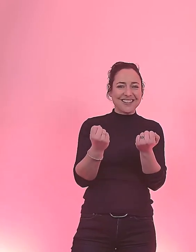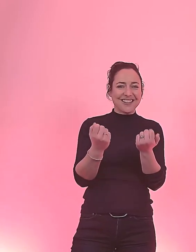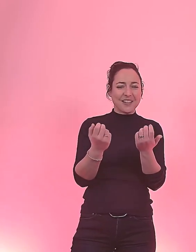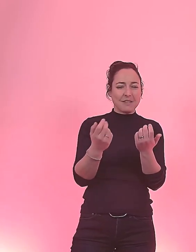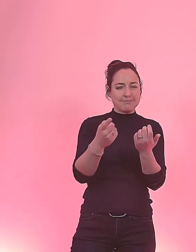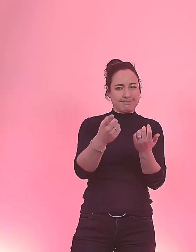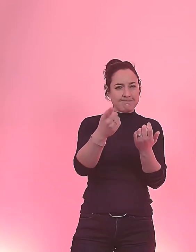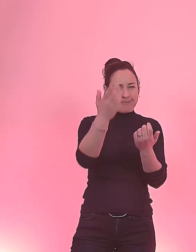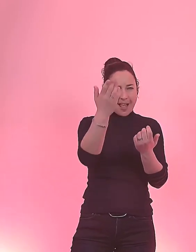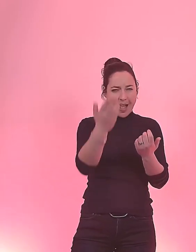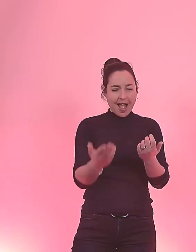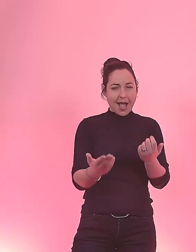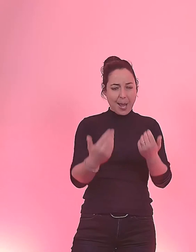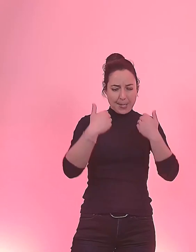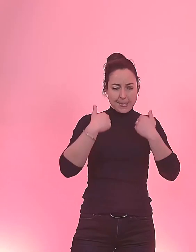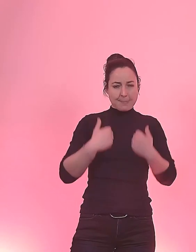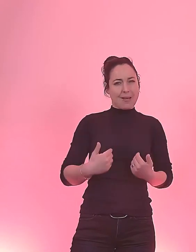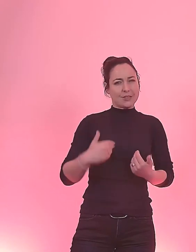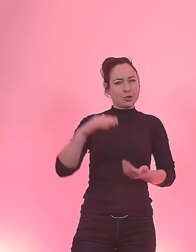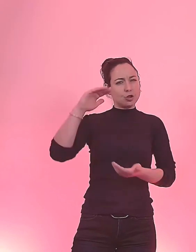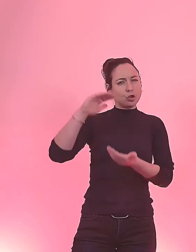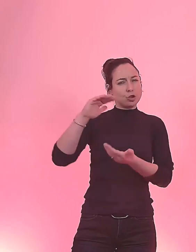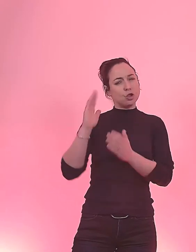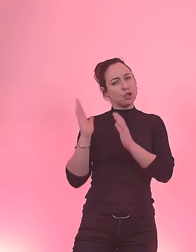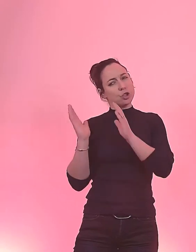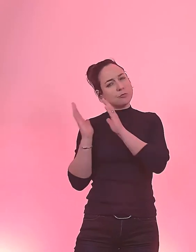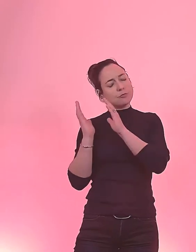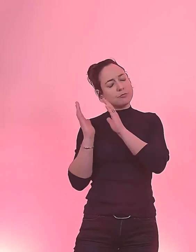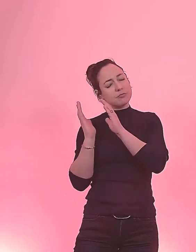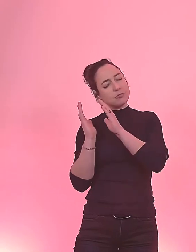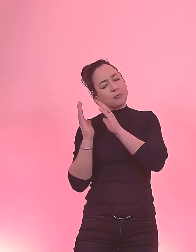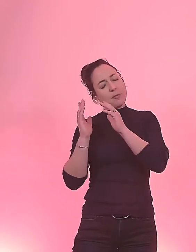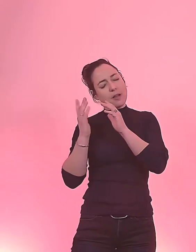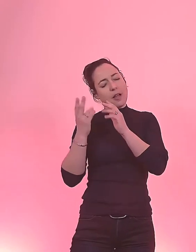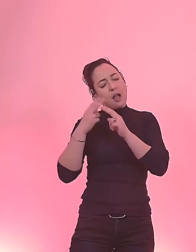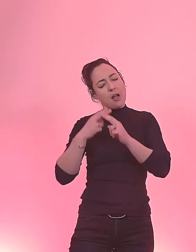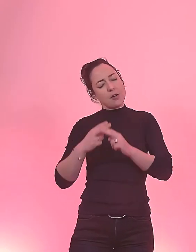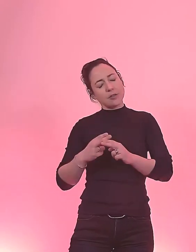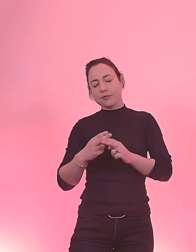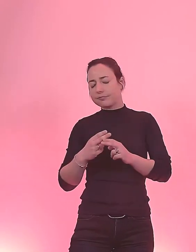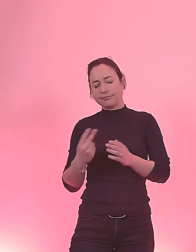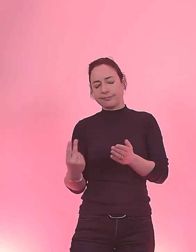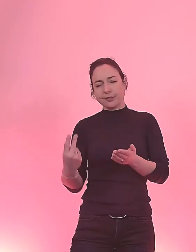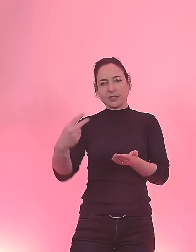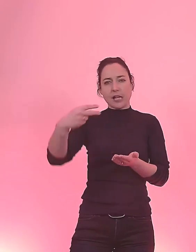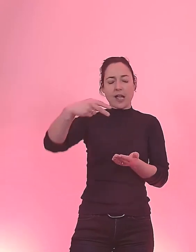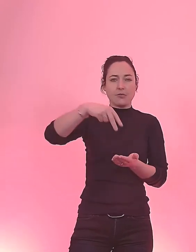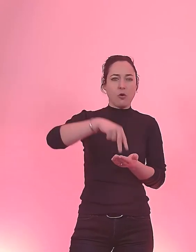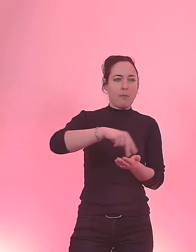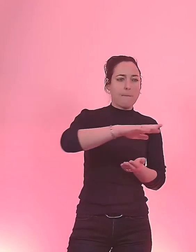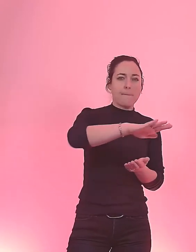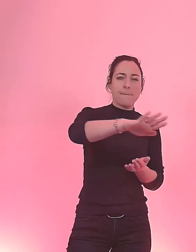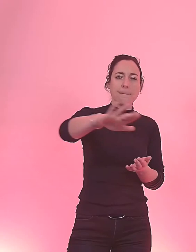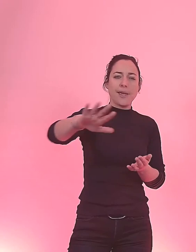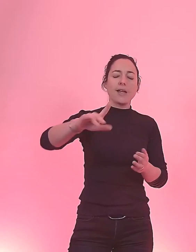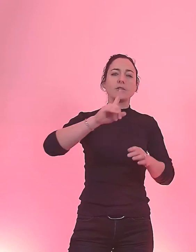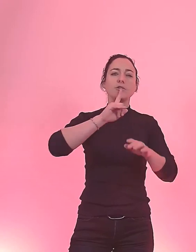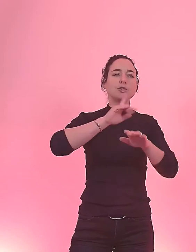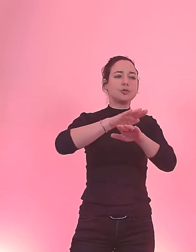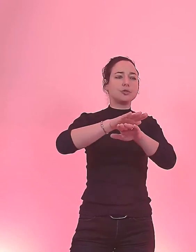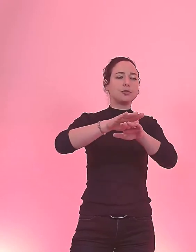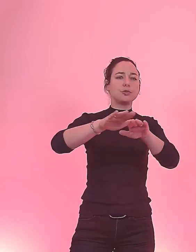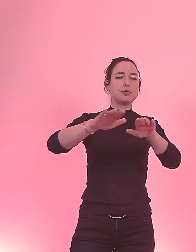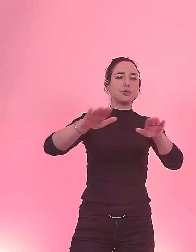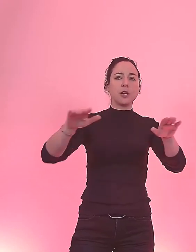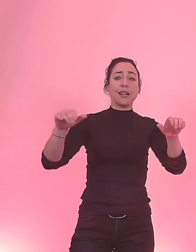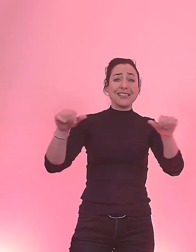onder zijn hoofd recht om uit te rusten staat hierop om het weer het zwijgen op te leggen en de discipelen